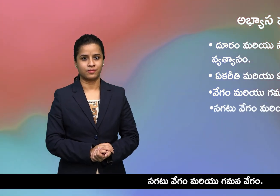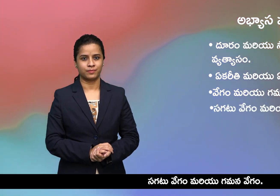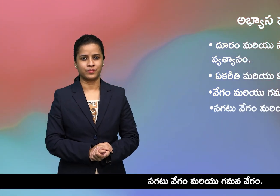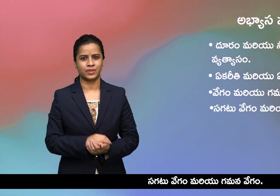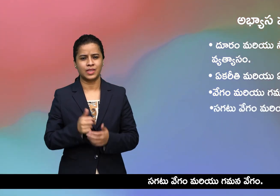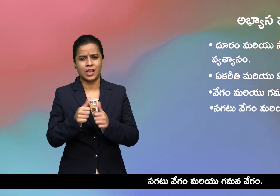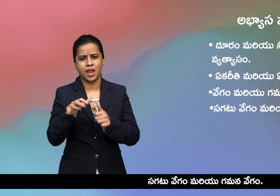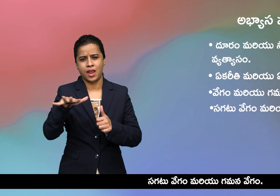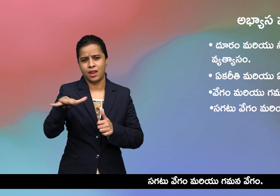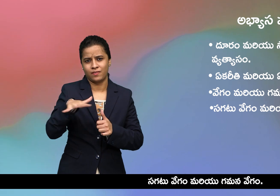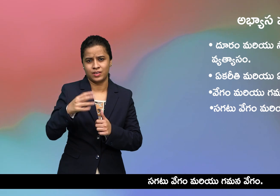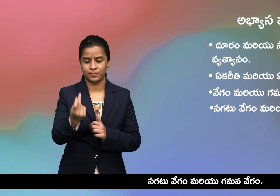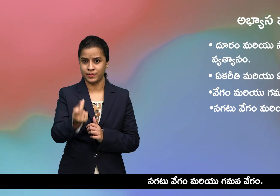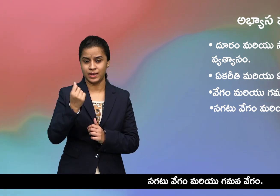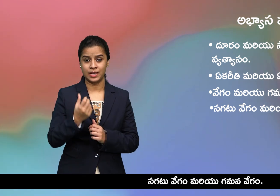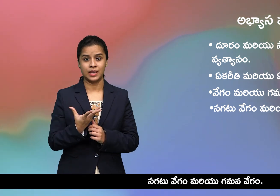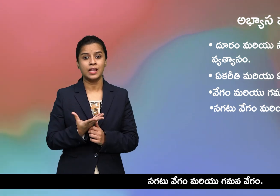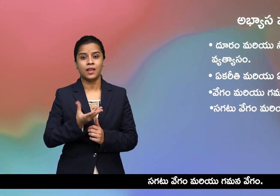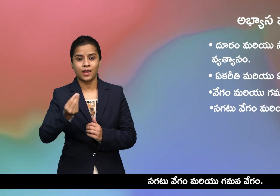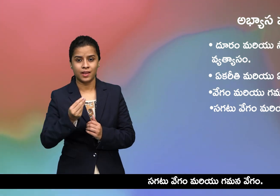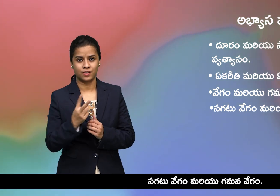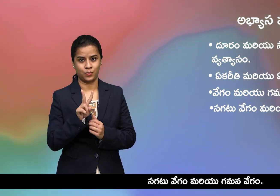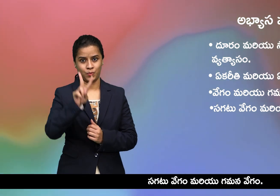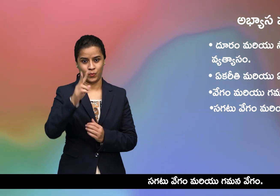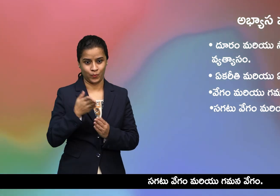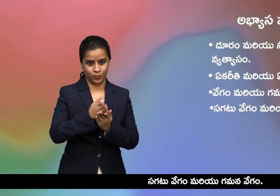సగటు వేగం మరియు గమన వేగం.